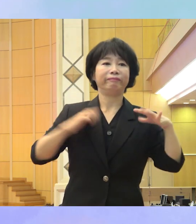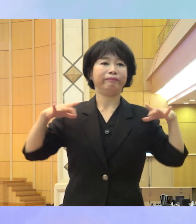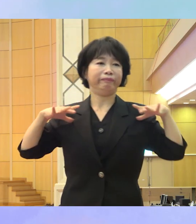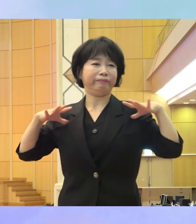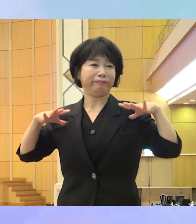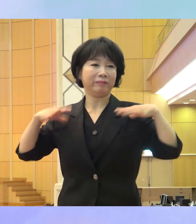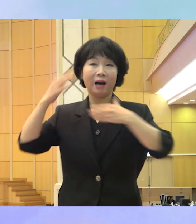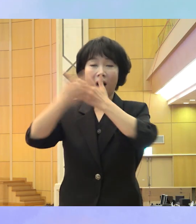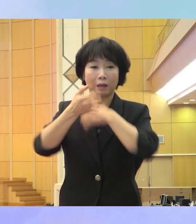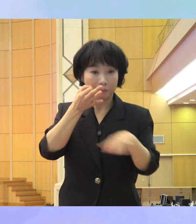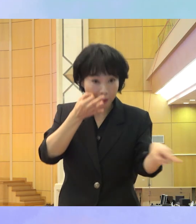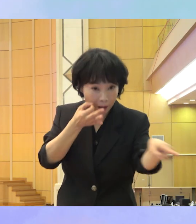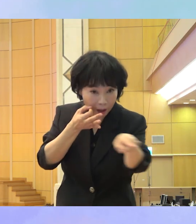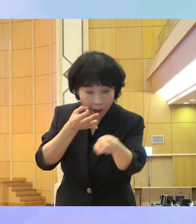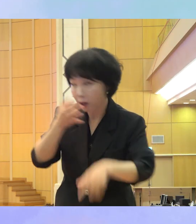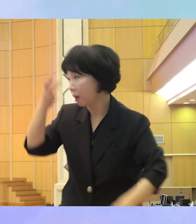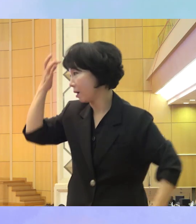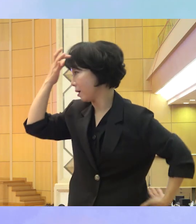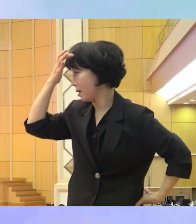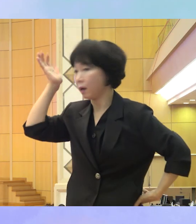하나님이 보시기에 참